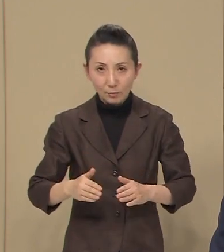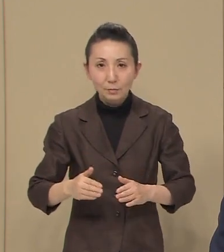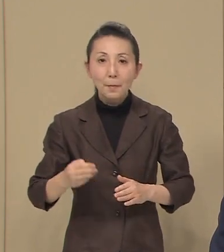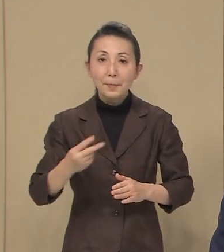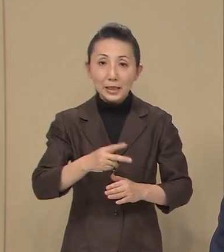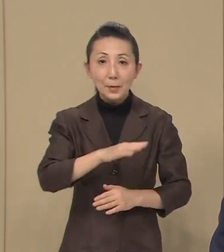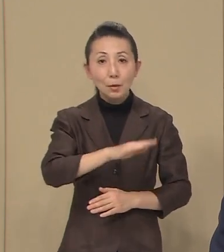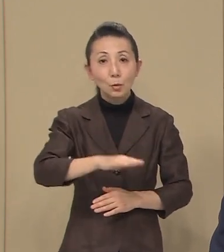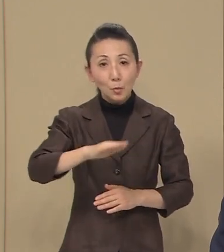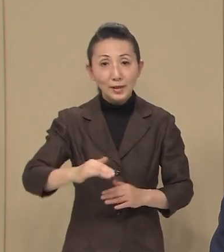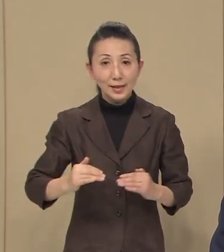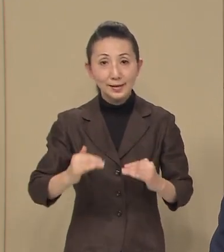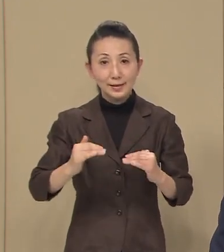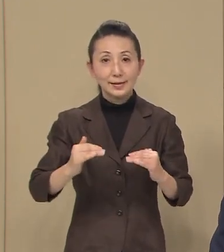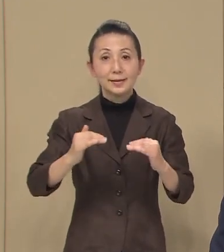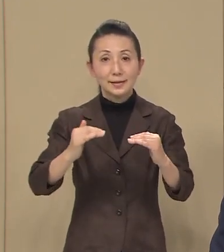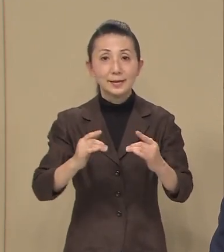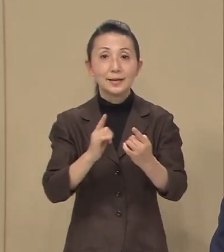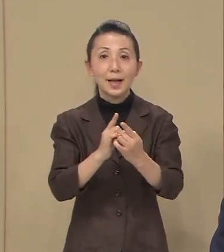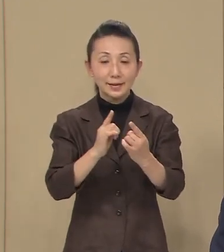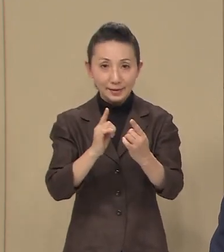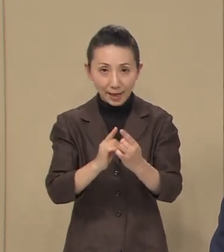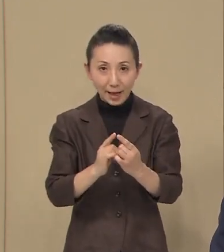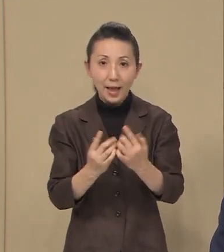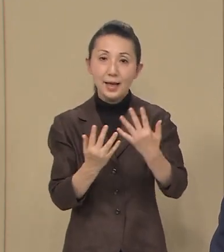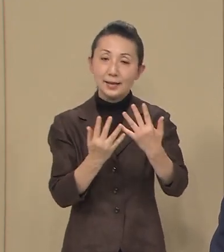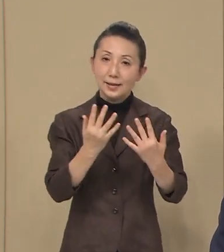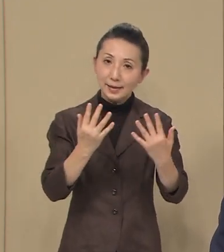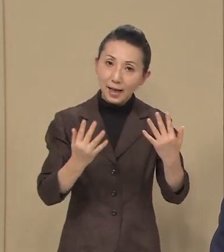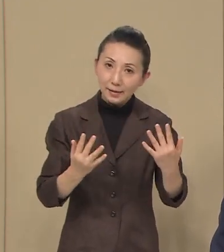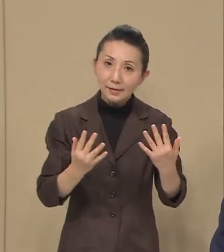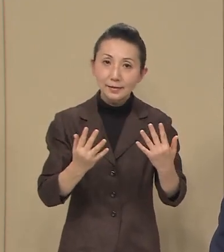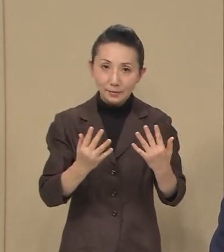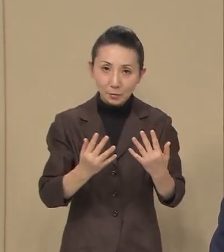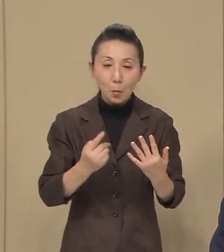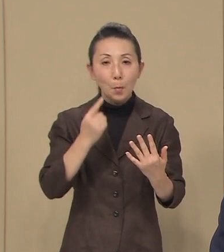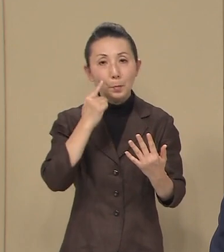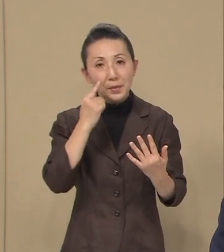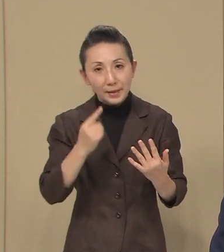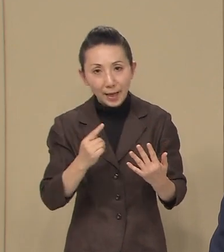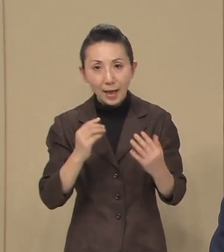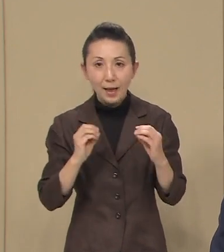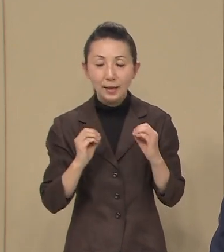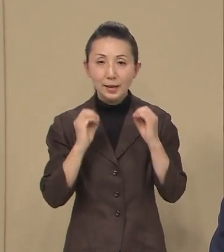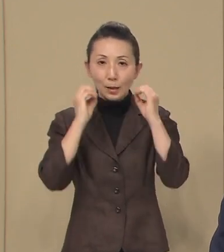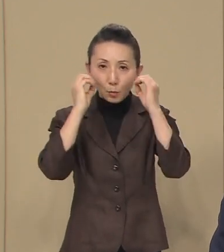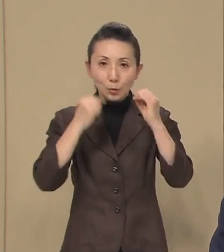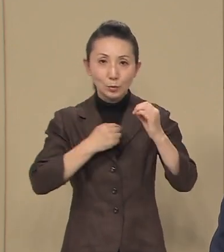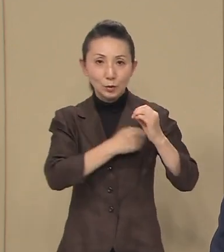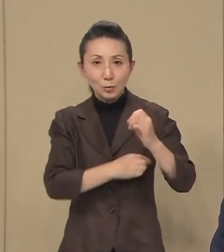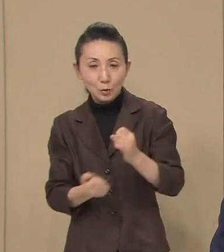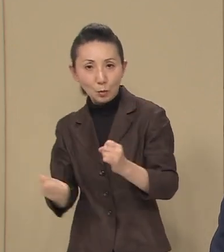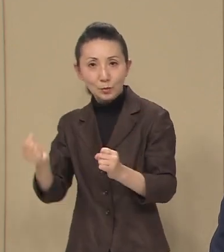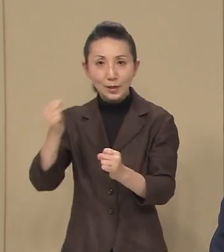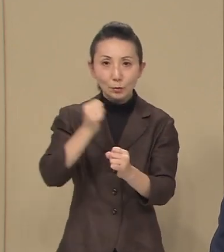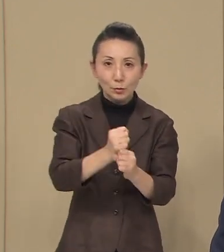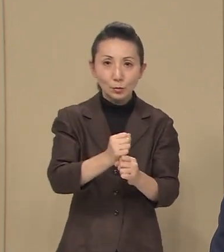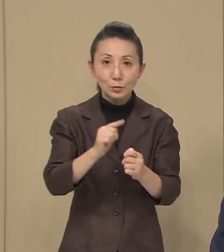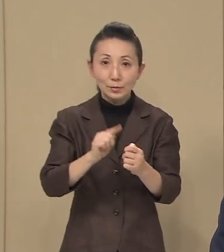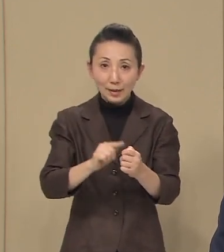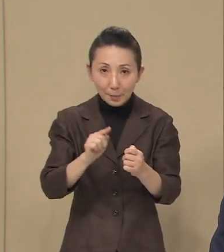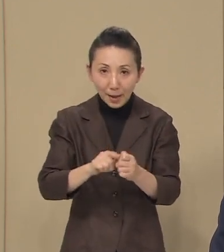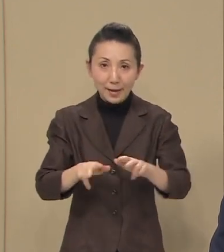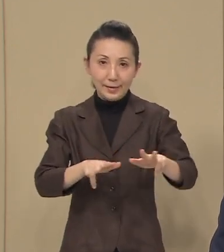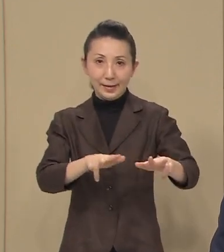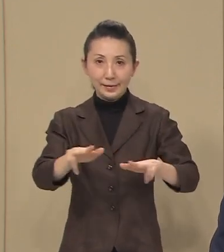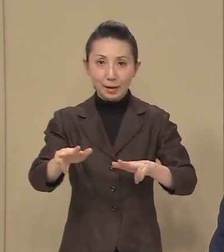子供たちに自然と緑に対する感性を復活させようという政策をあらゆる知恵を